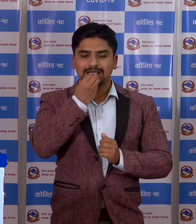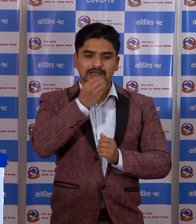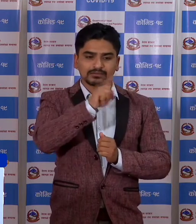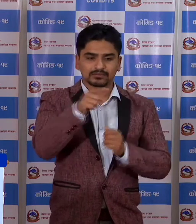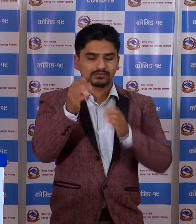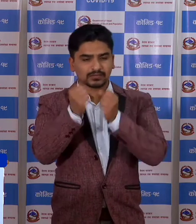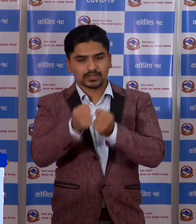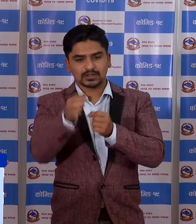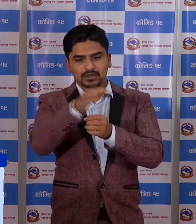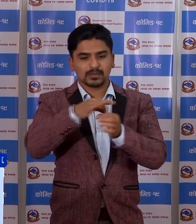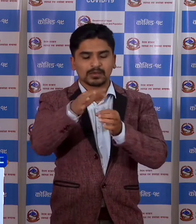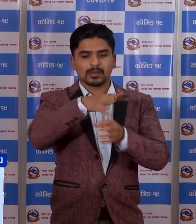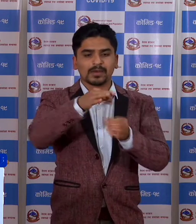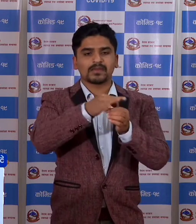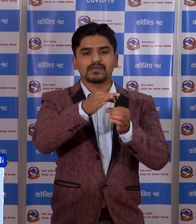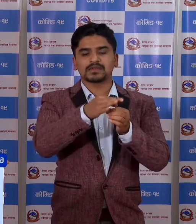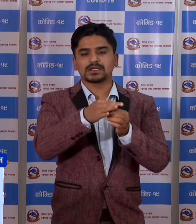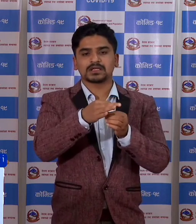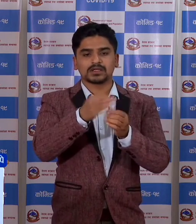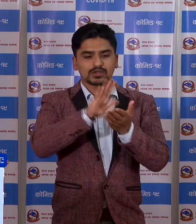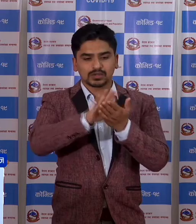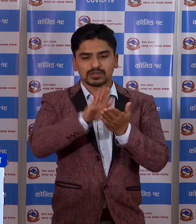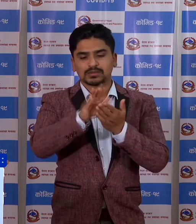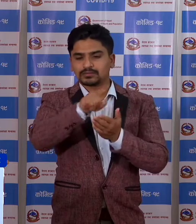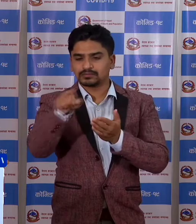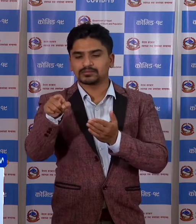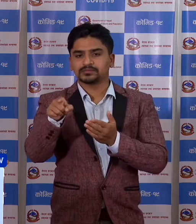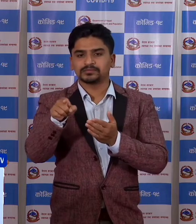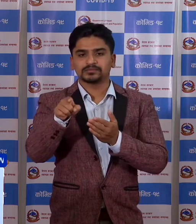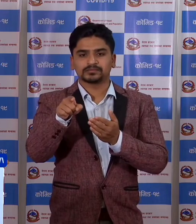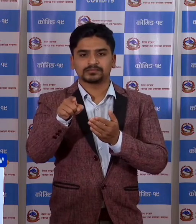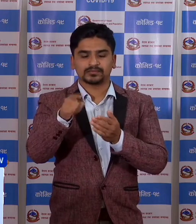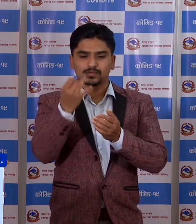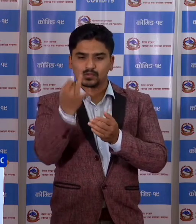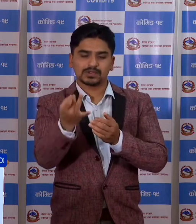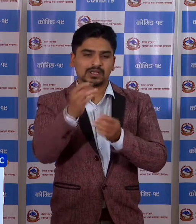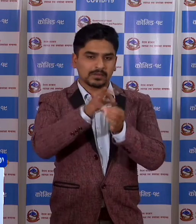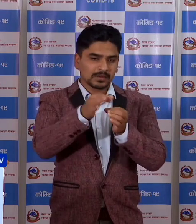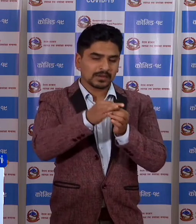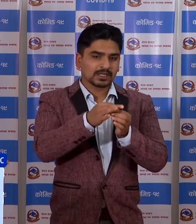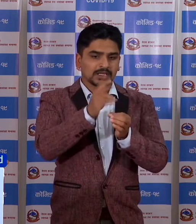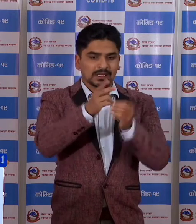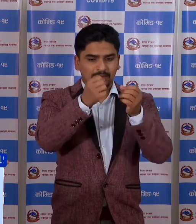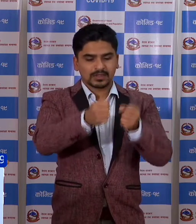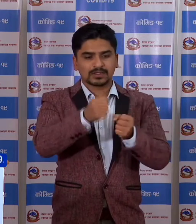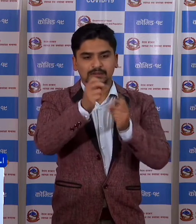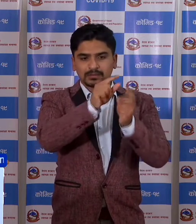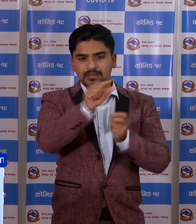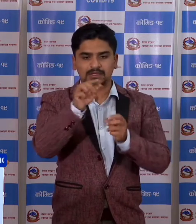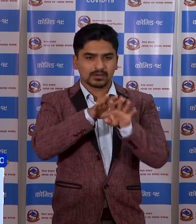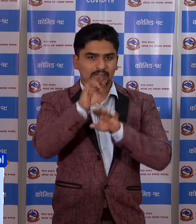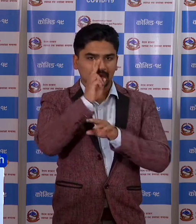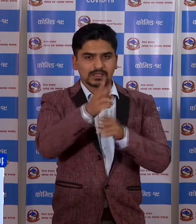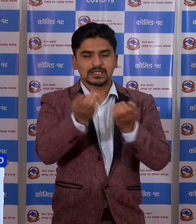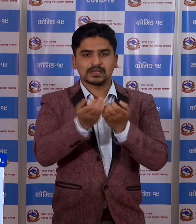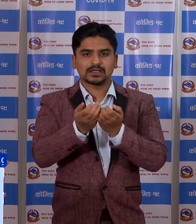खानापिनादेखि लिएर सबैको व्यवस्थापन, सरसफाइ लगायतका शौचालयका त्यहाँ रहने कुराहरूमा,